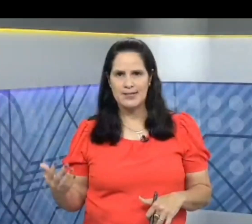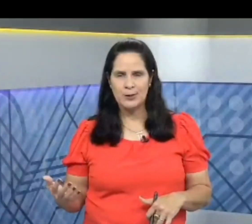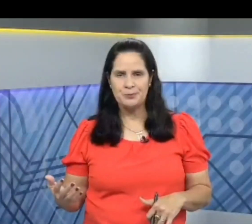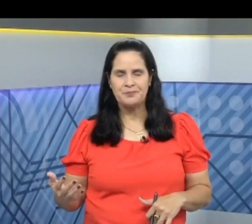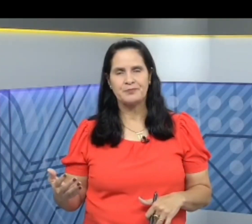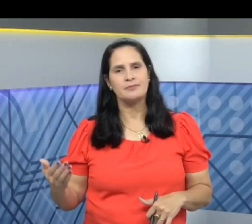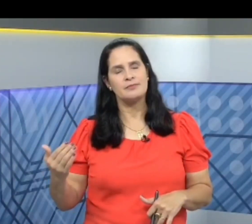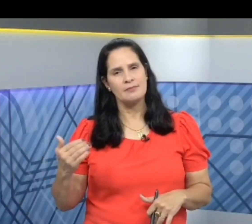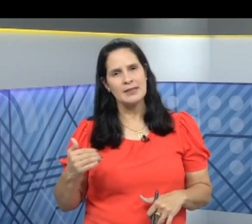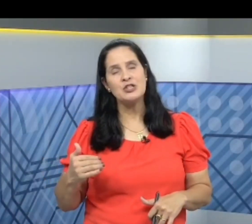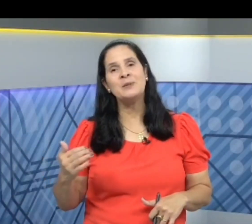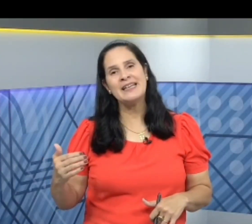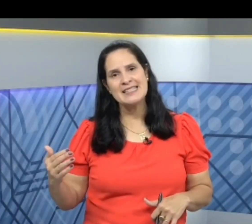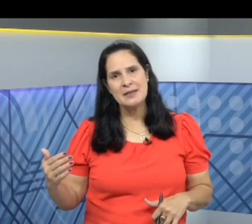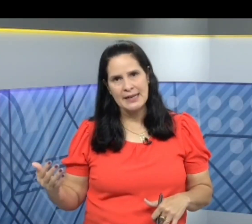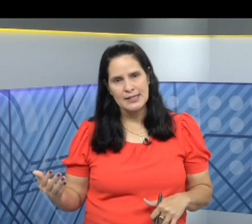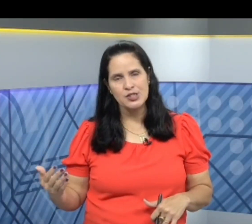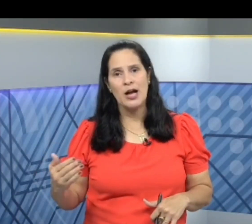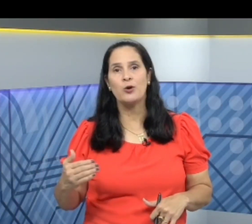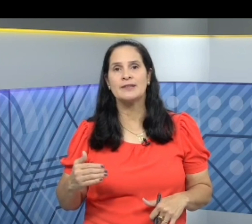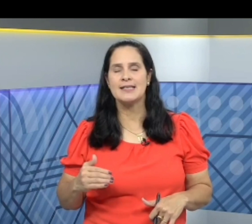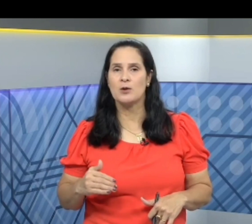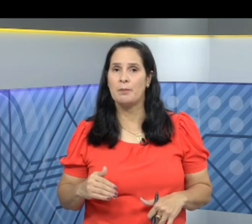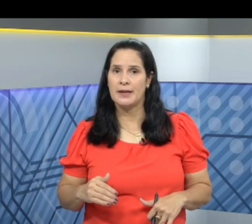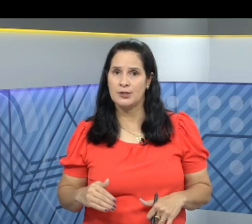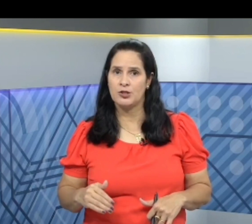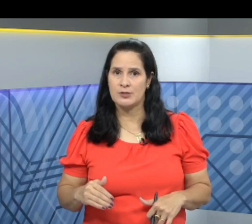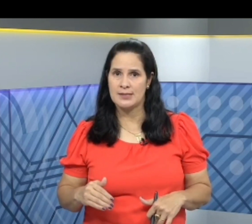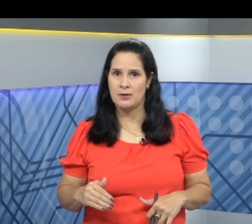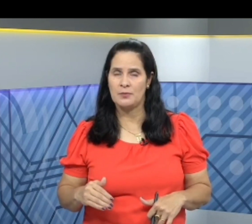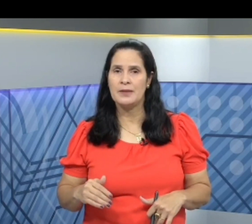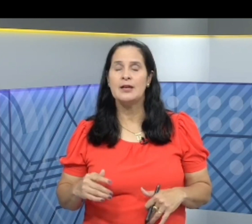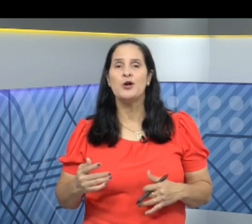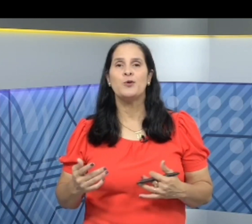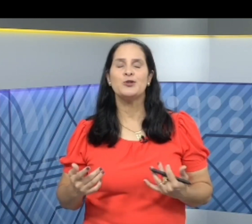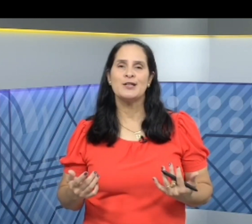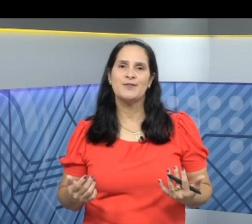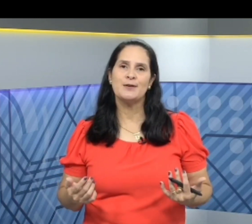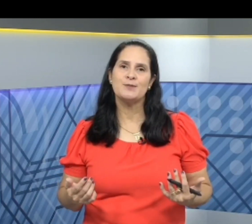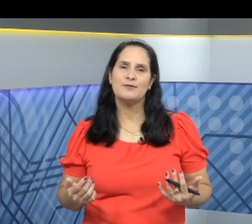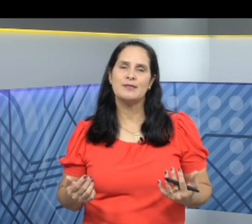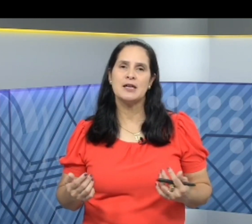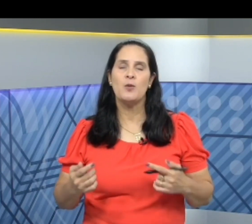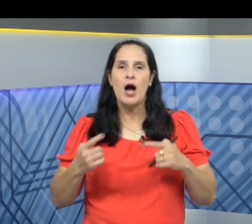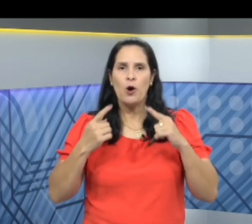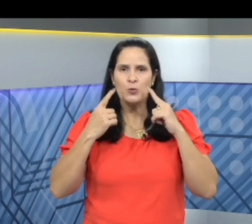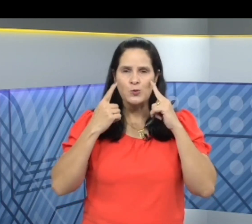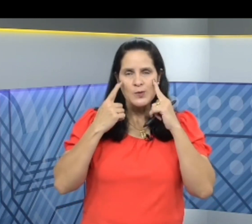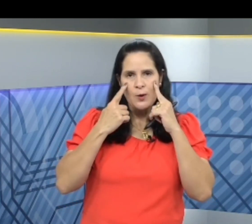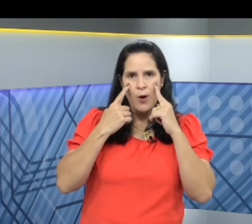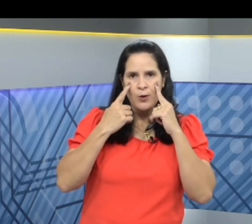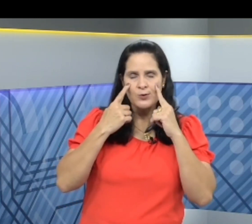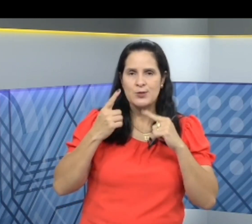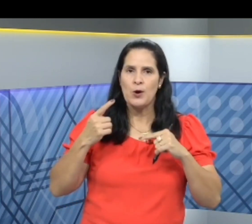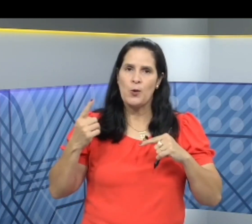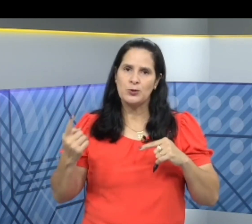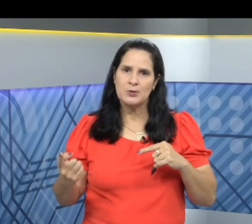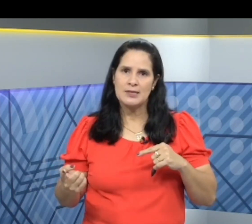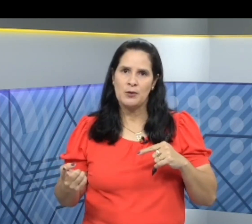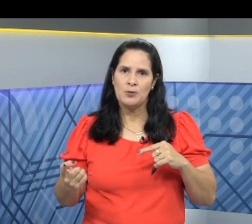visão, de maneira semelhante, acontece com a perda de audição. Quando nós falamos da visão, alguns usam óculos, outros não.